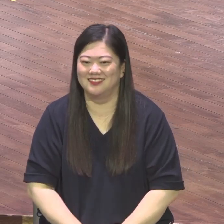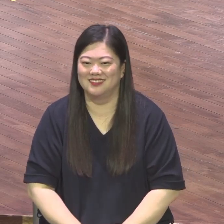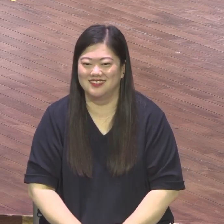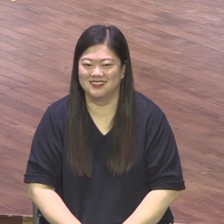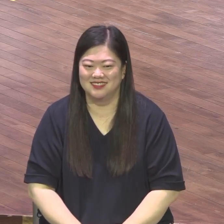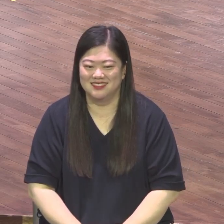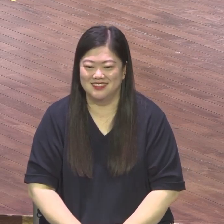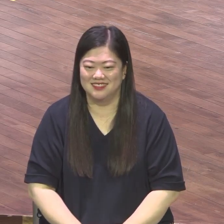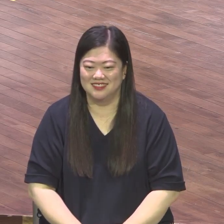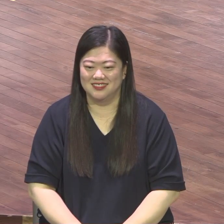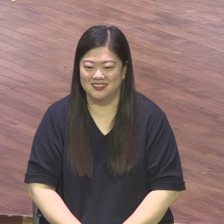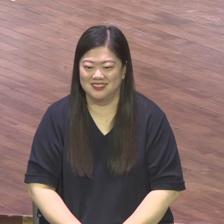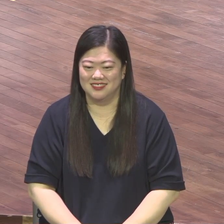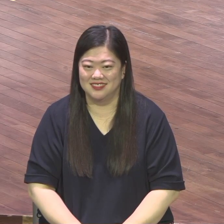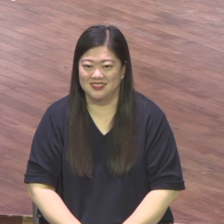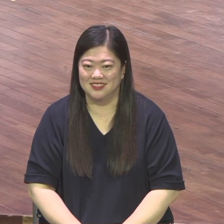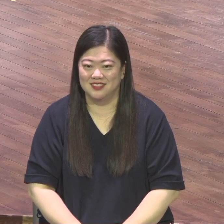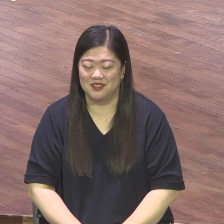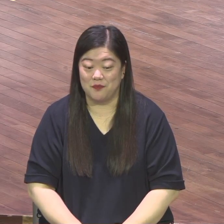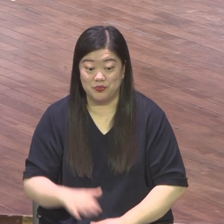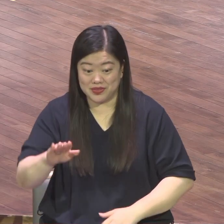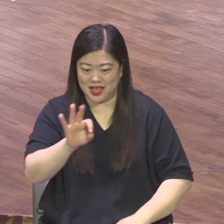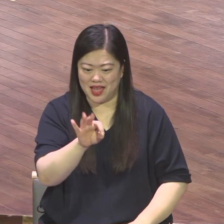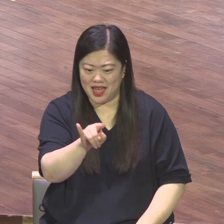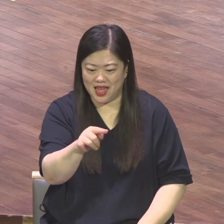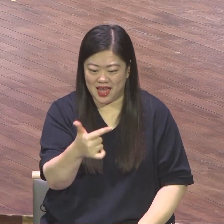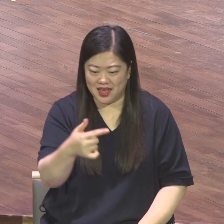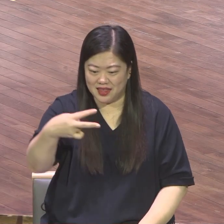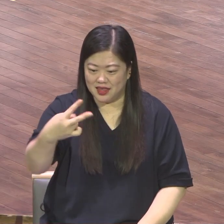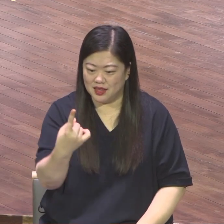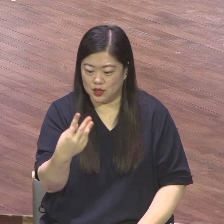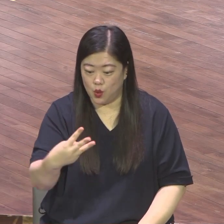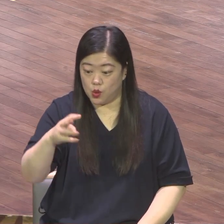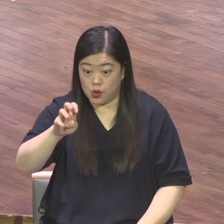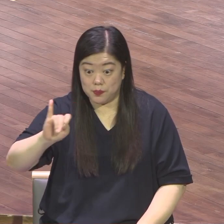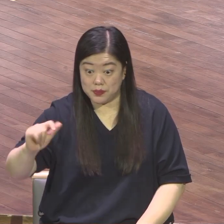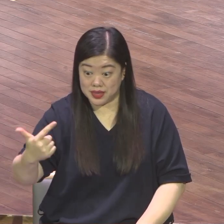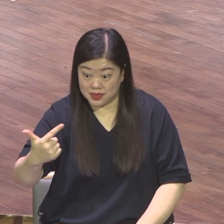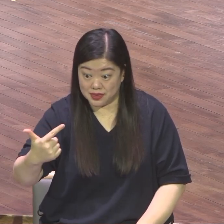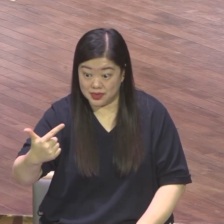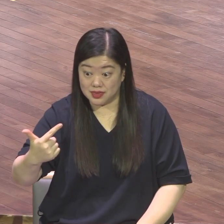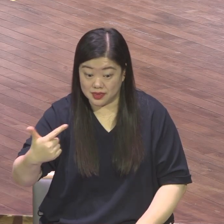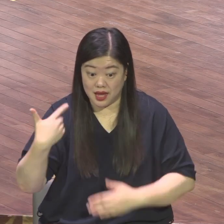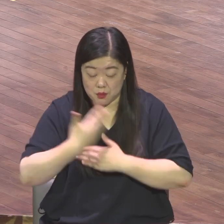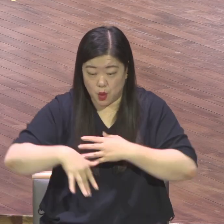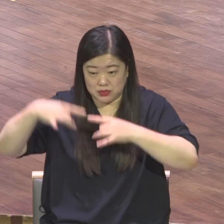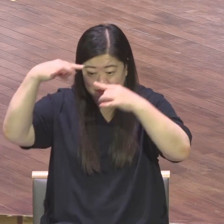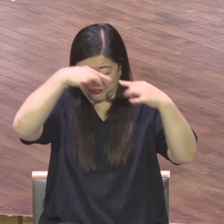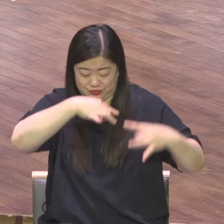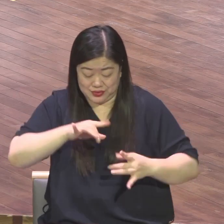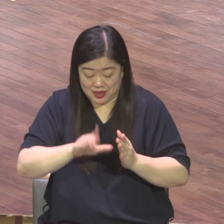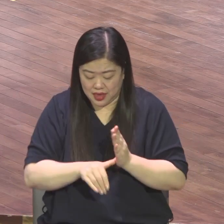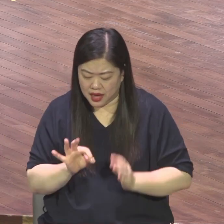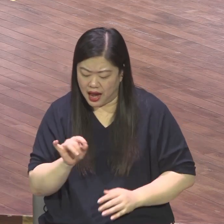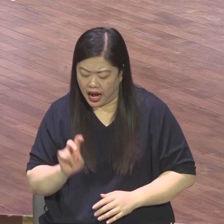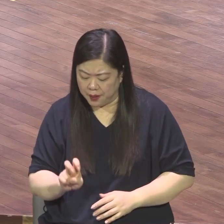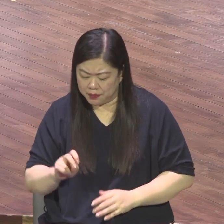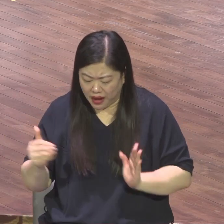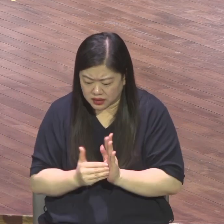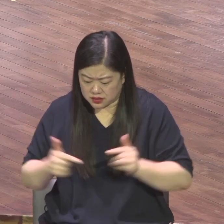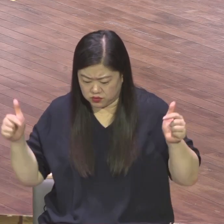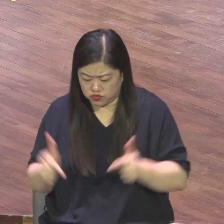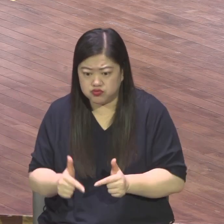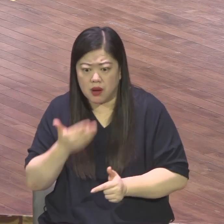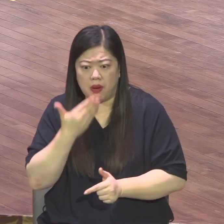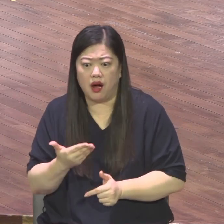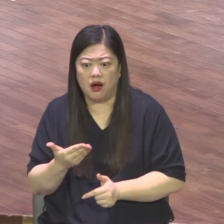그냥 다이돌핀 같은 거는요, 막 이 그냥 몰라, 막 암을 죽이는 그냥 절대적인 힘이 있잖아요. 어디서 나오느냐? 감사할